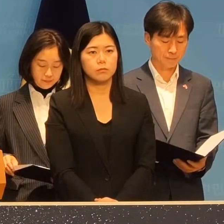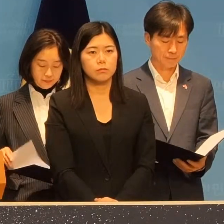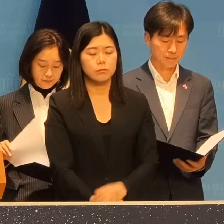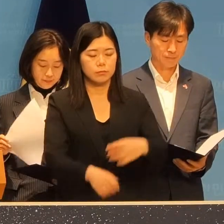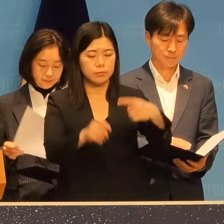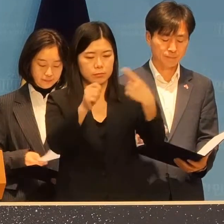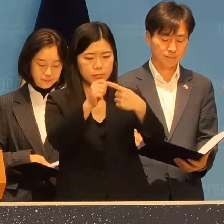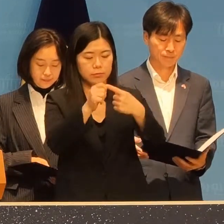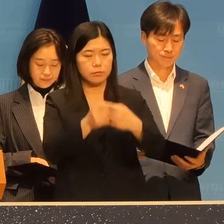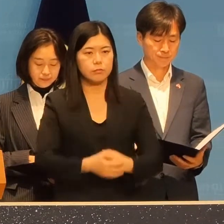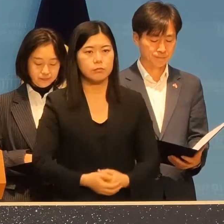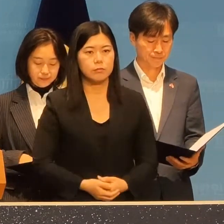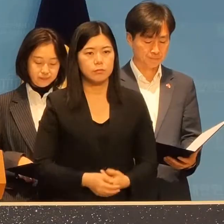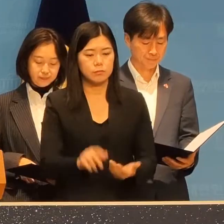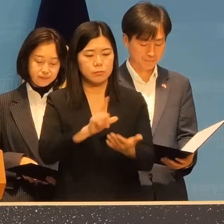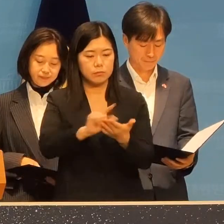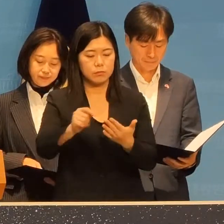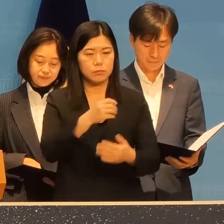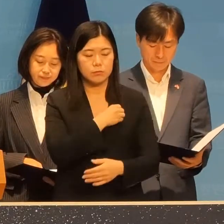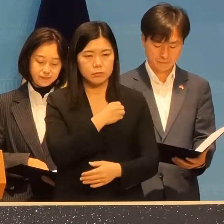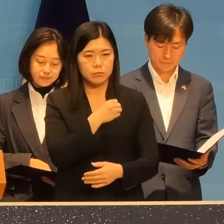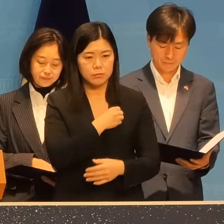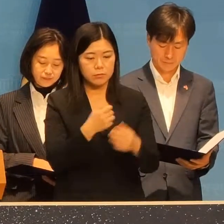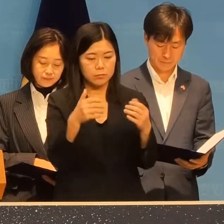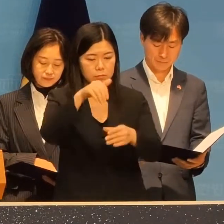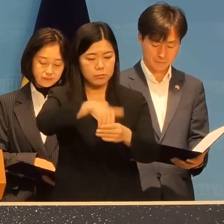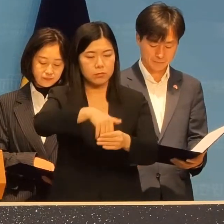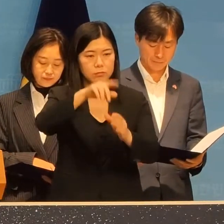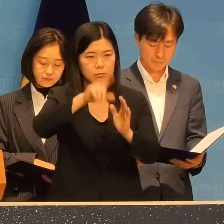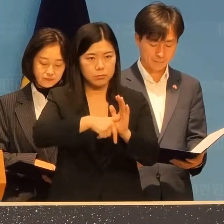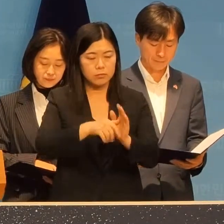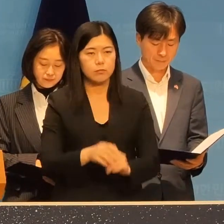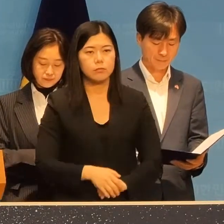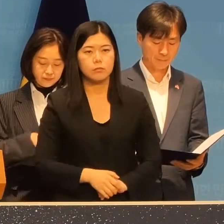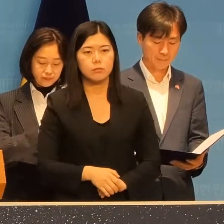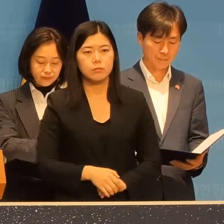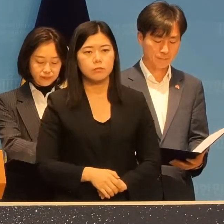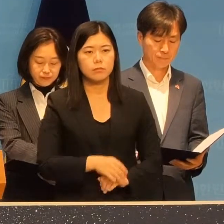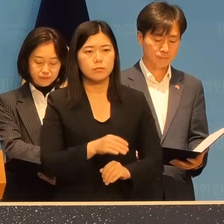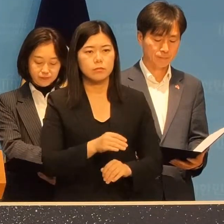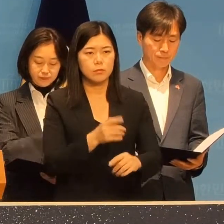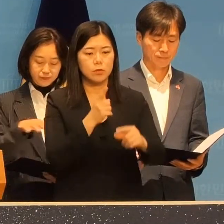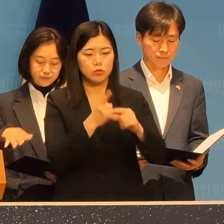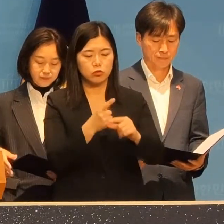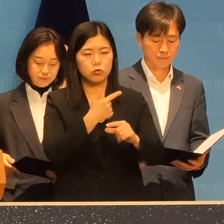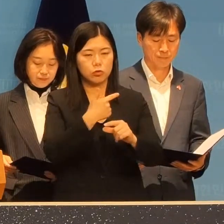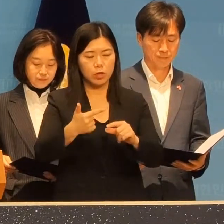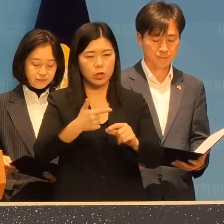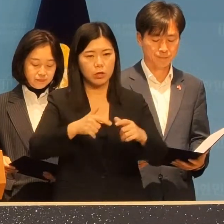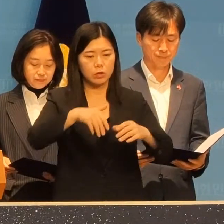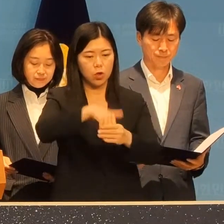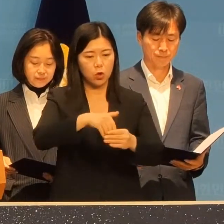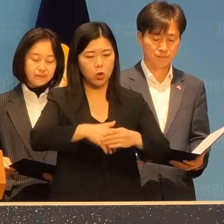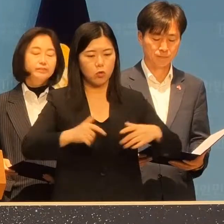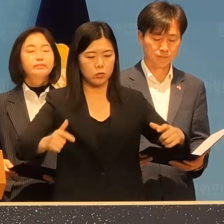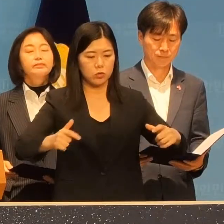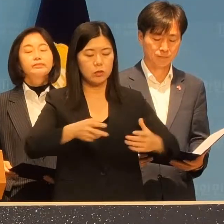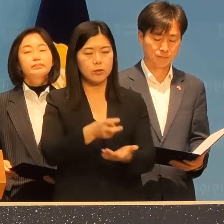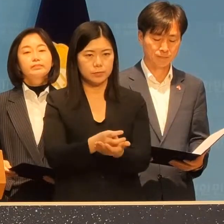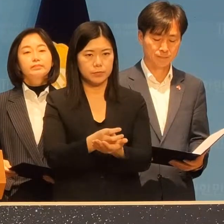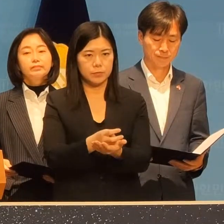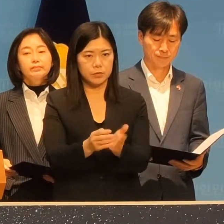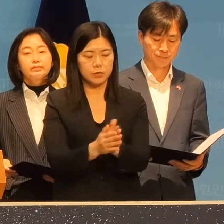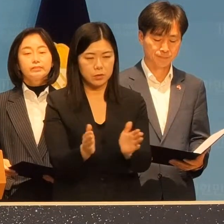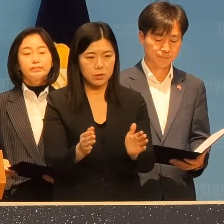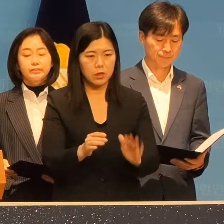하나, 지방의회 의원 선거에서 실질적인 중대 선거구제를 실시하여 의회의